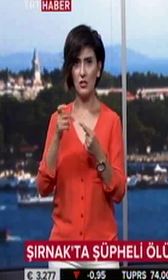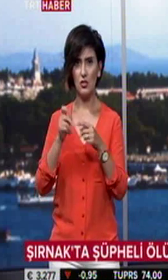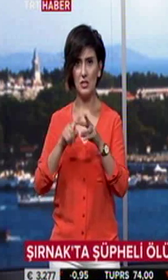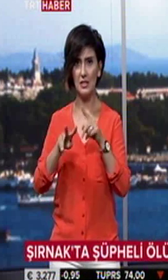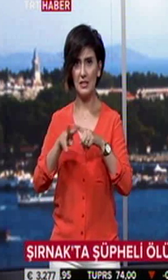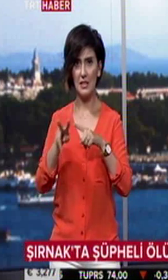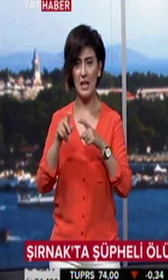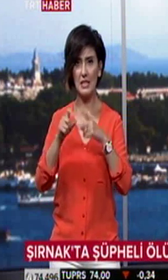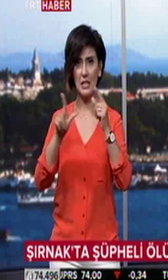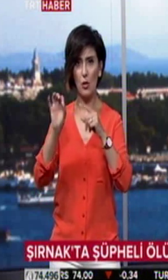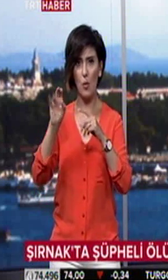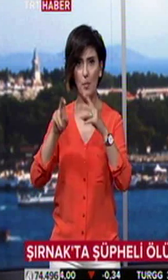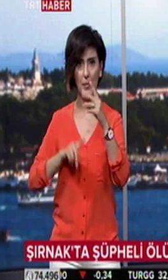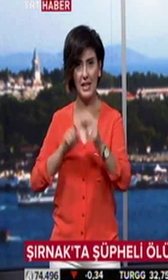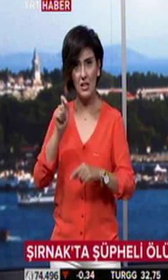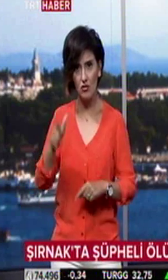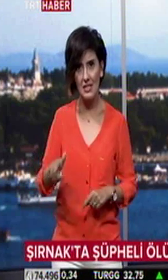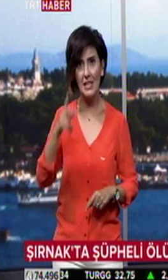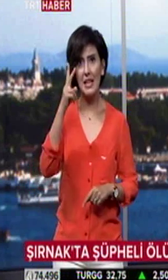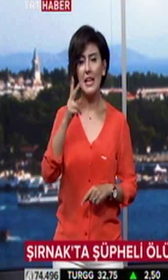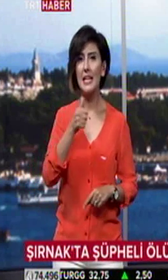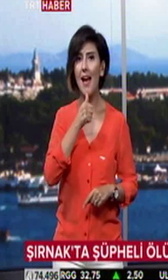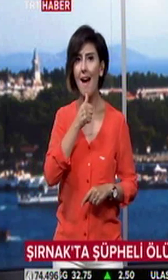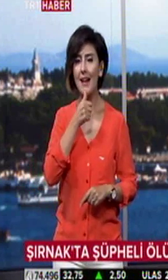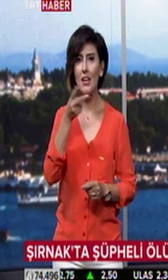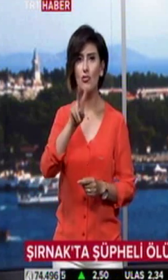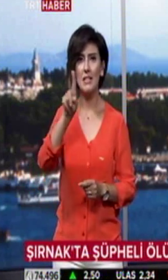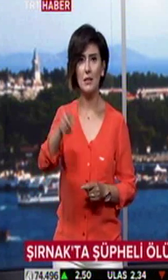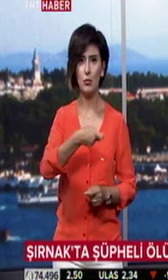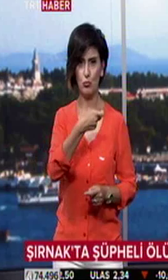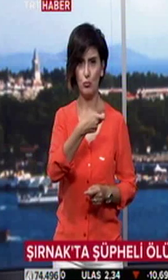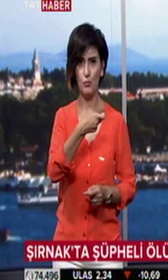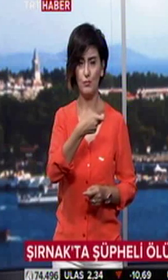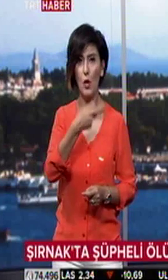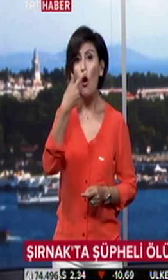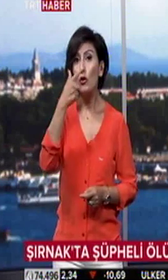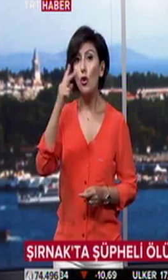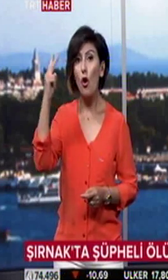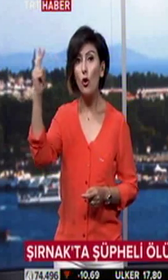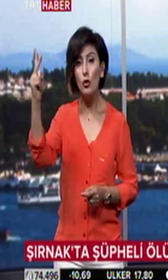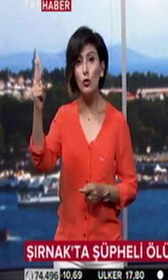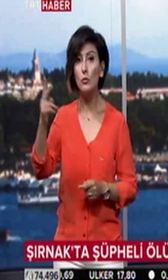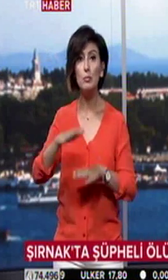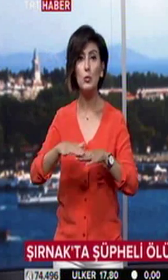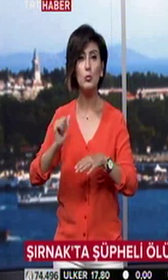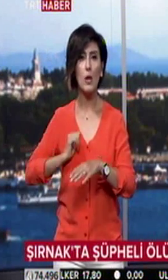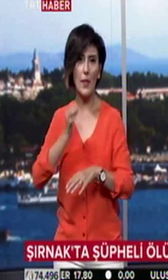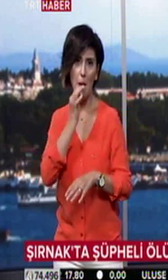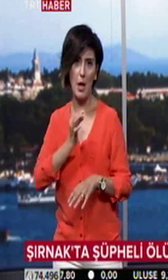Şırnak'ın Silopi ilçesinde 2 erkek cesedi bulundu. Köylüler durumu jandarmaya bildirdi.